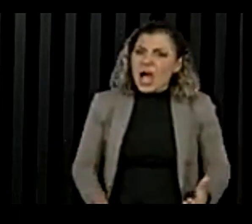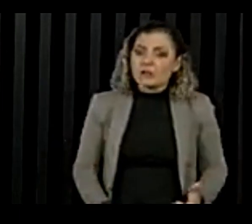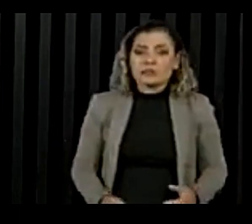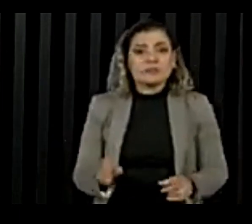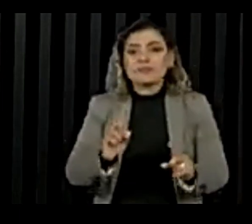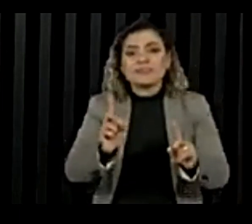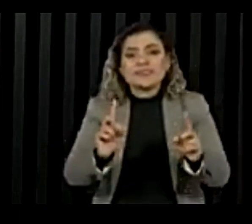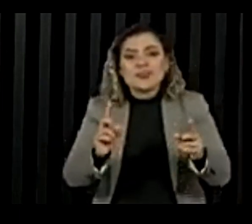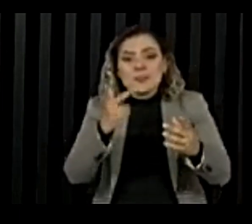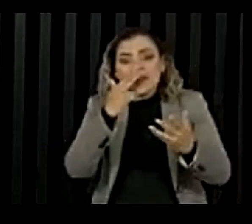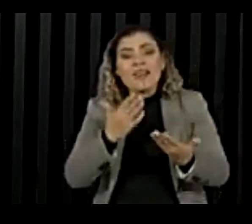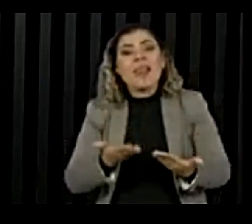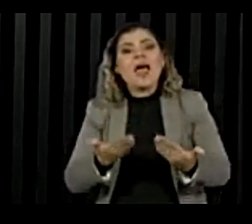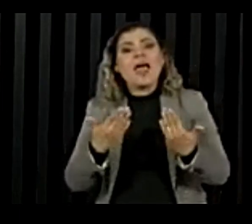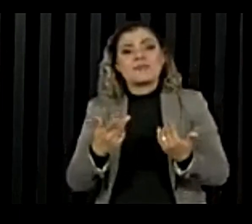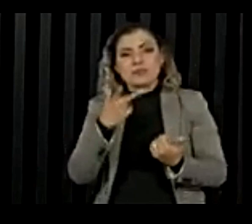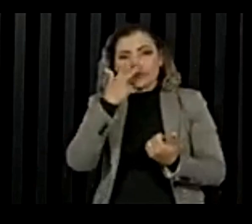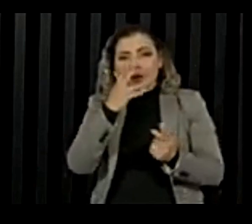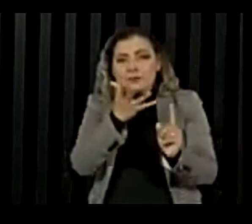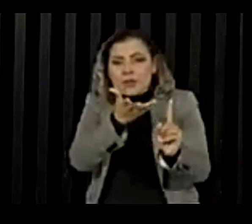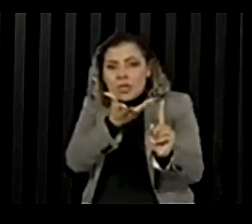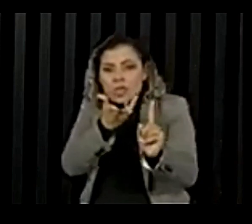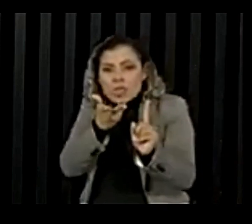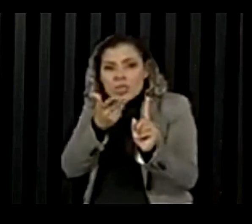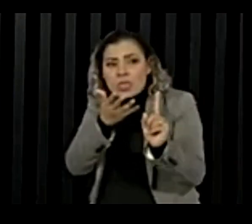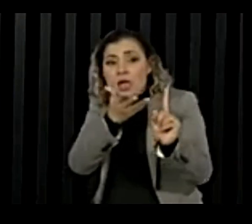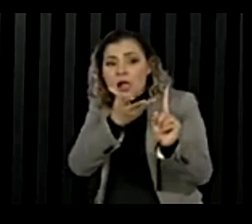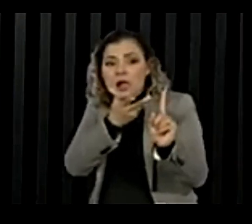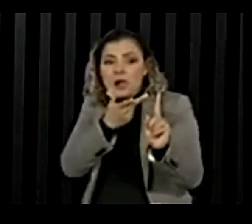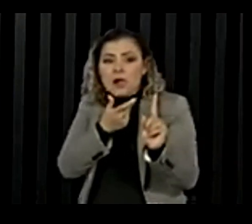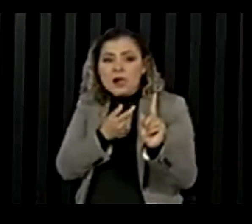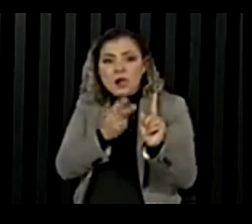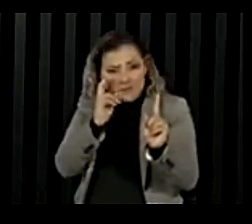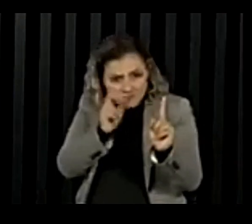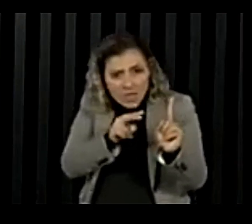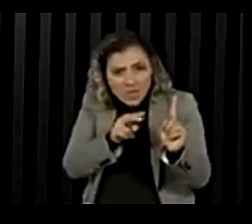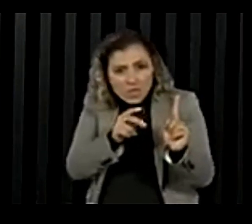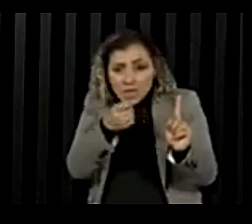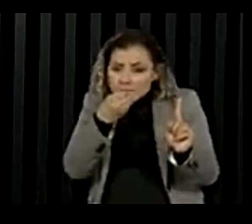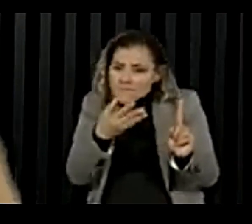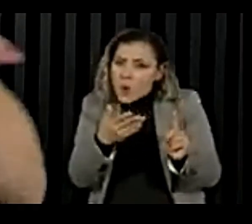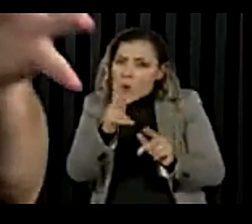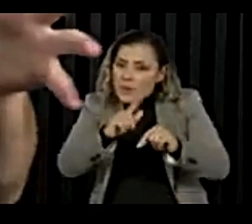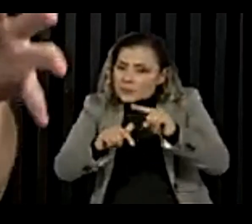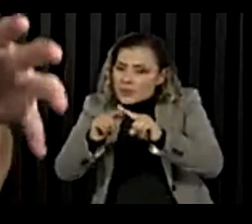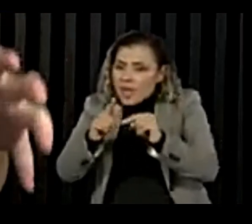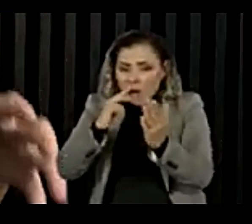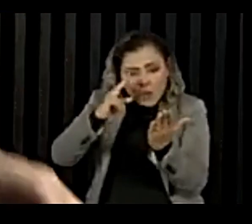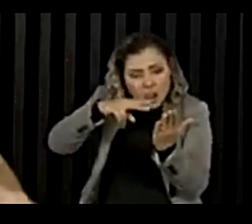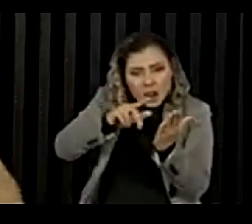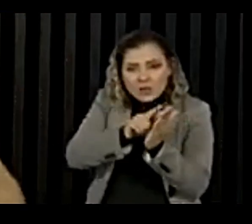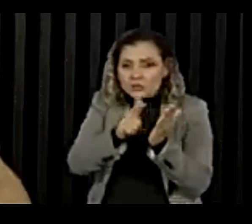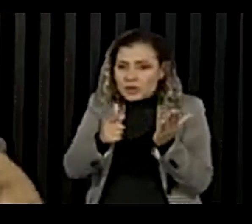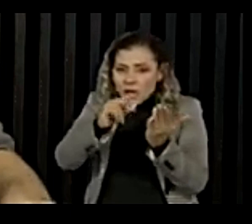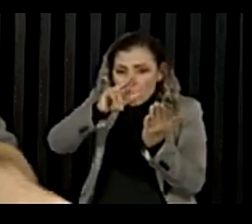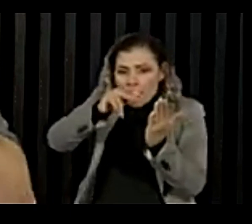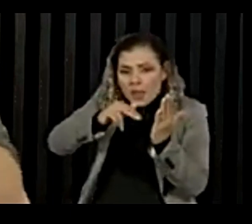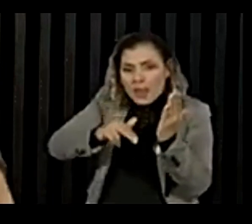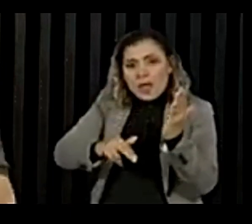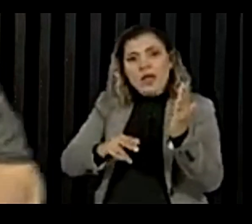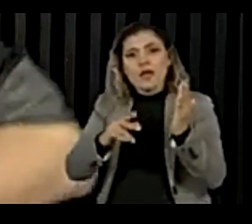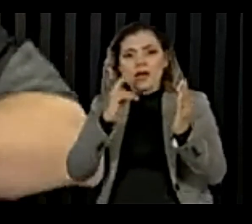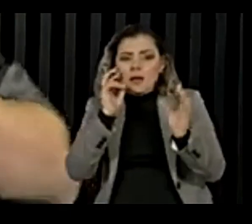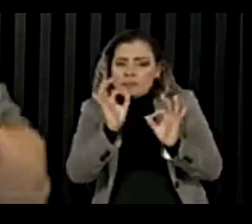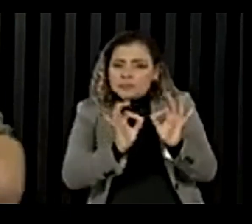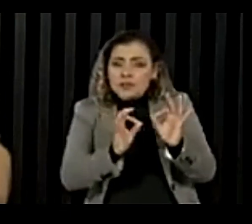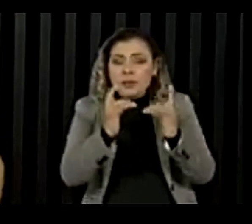assinante. Às vezes, você tem que fisgar a pessoa, encantá-la e fazê-la ser uma assinante, reservando determinadas coisas para assinantes.